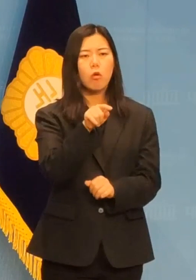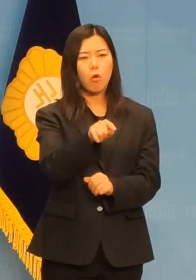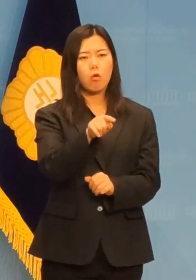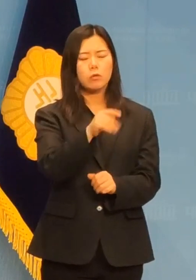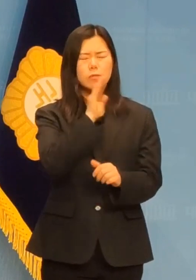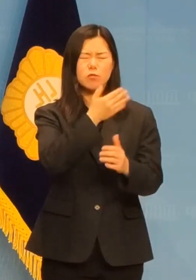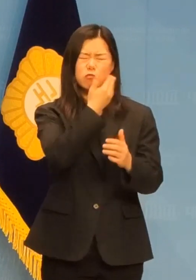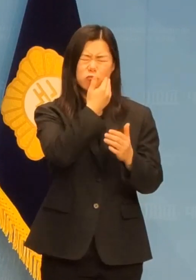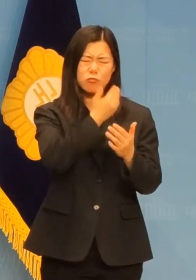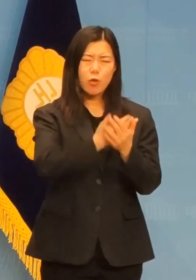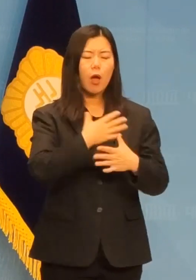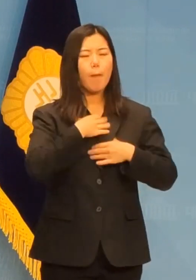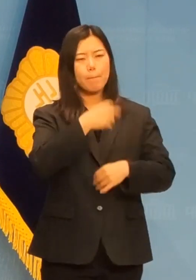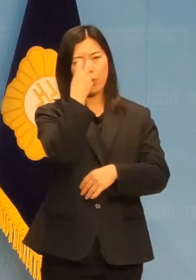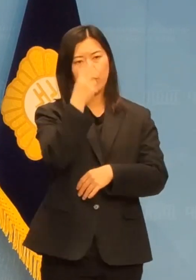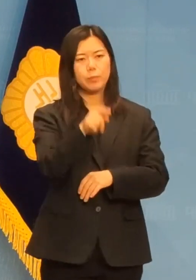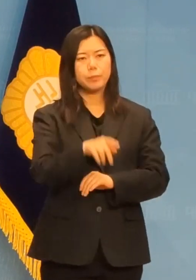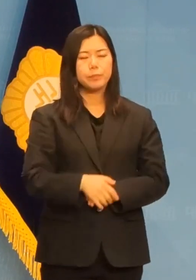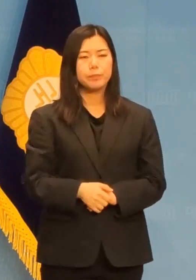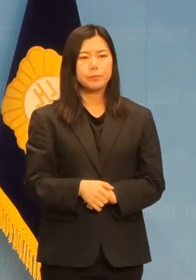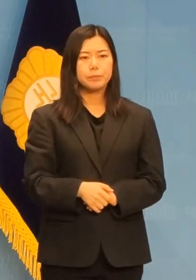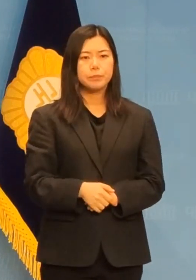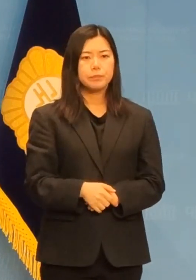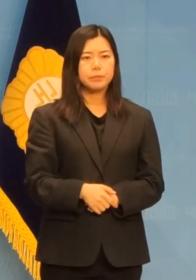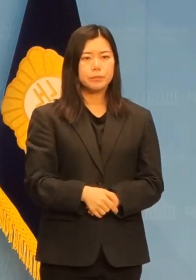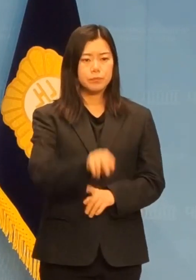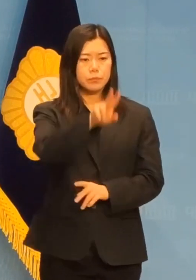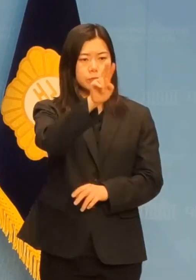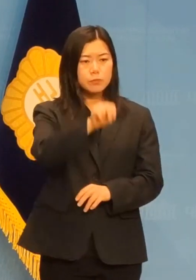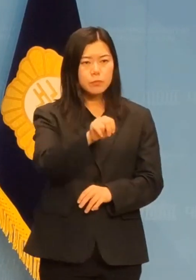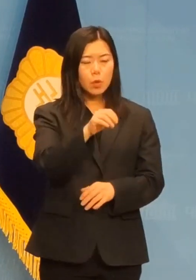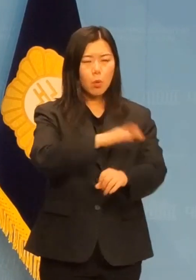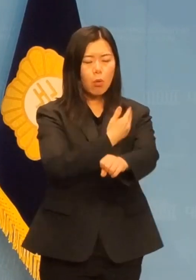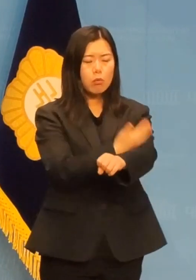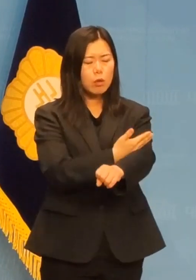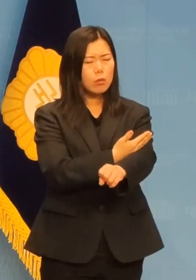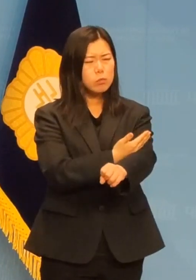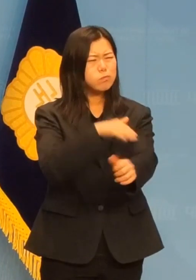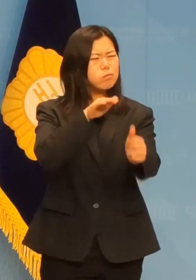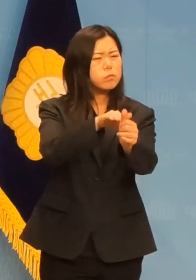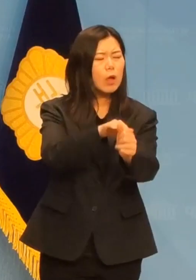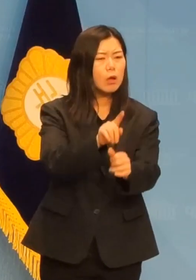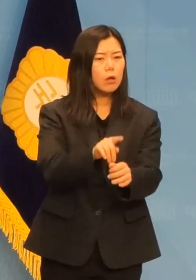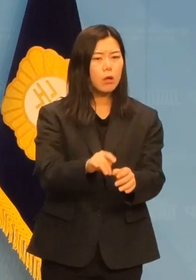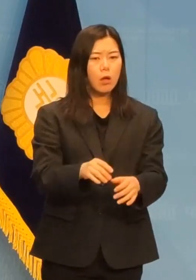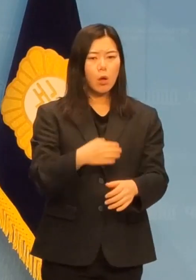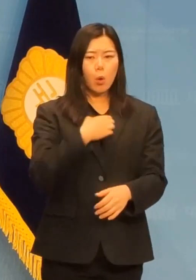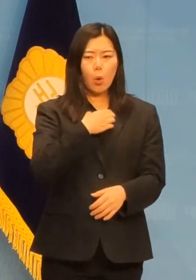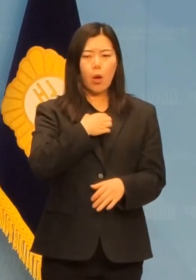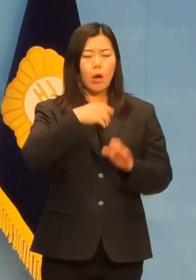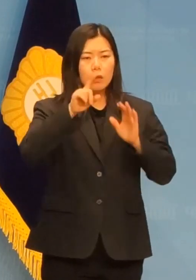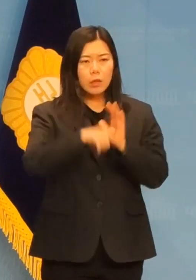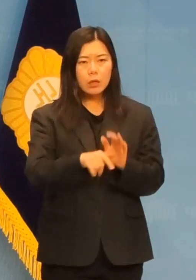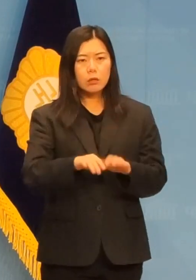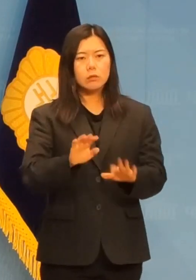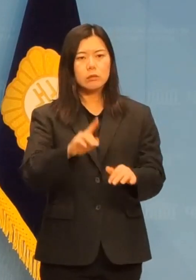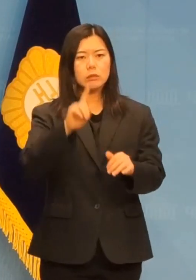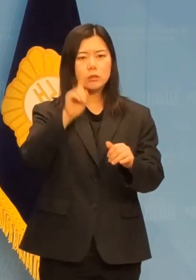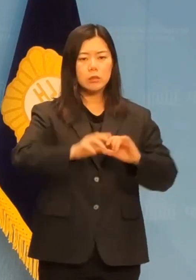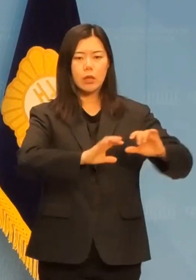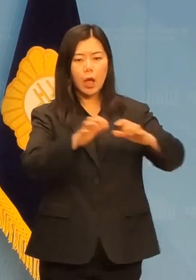핵심 안보 자산입니다. 유엔사의 권한을 흔드는 것은 유사시 유엔 회원국들의 자동 개입